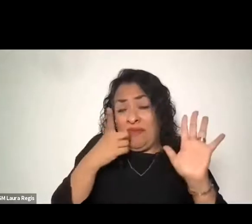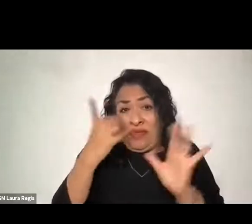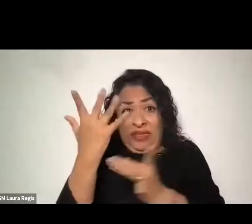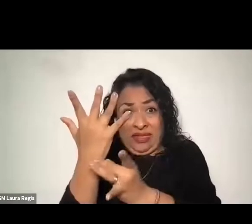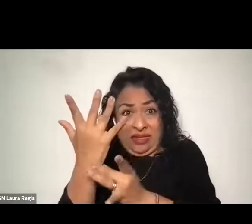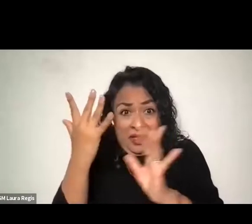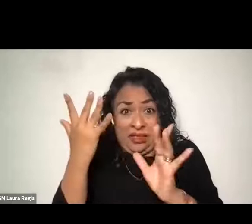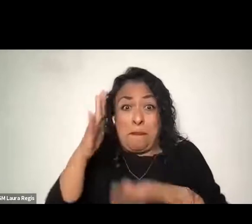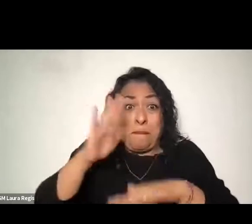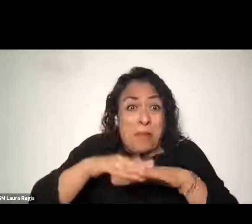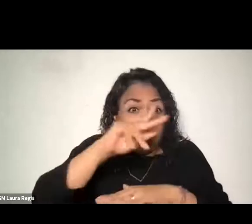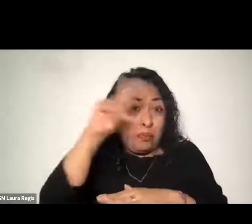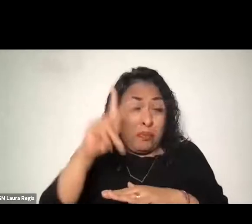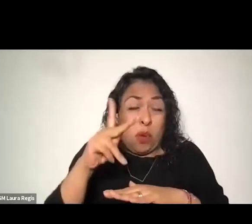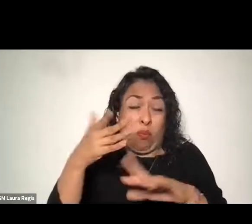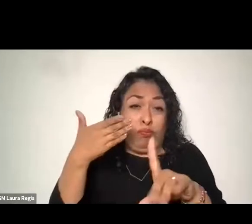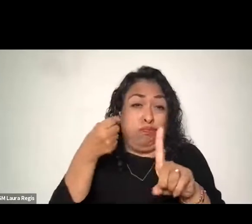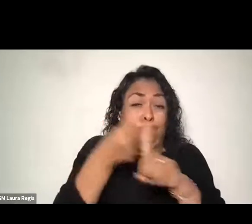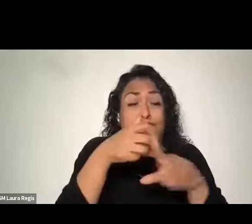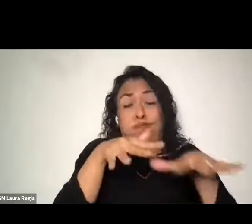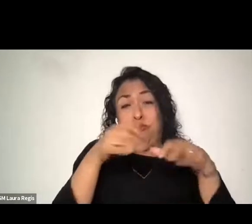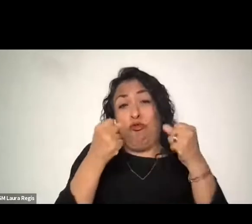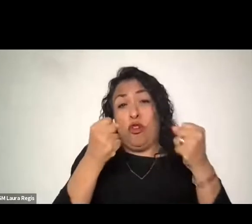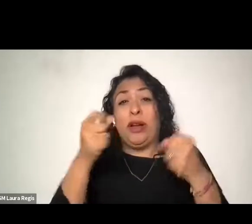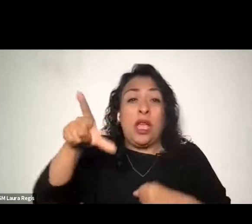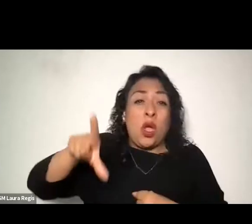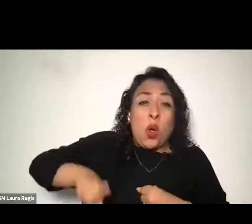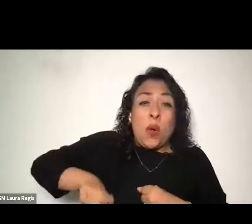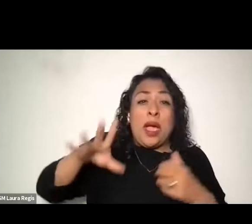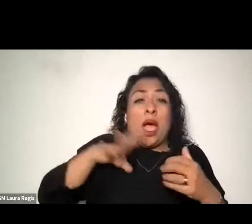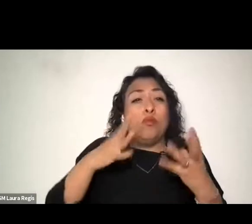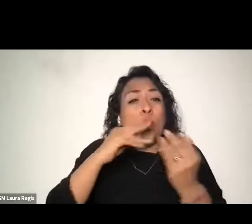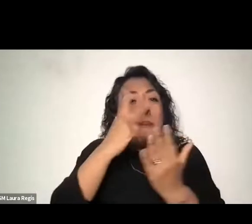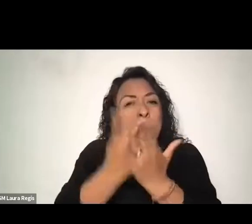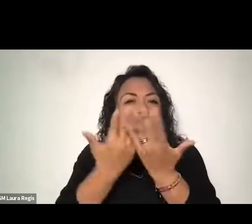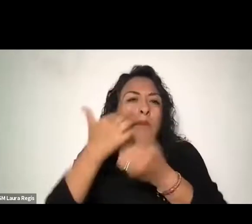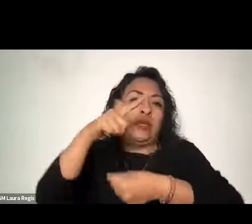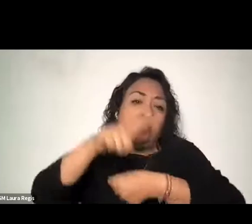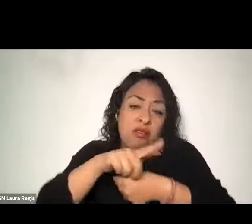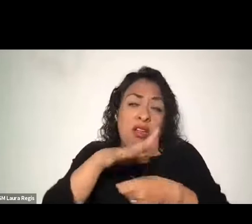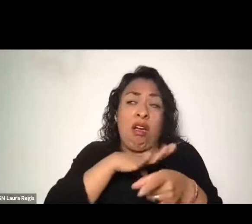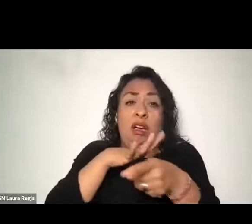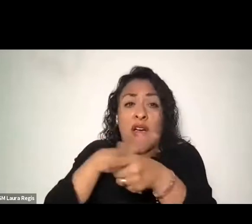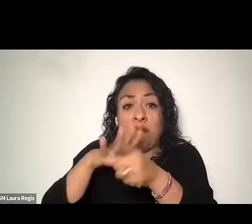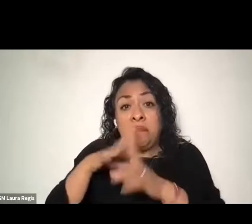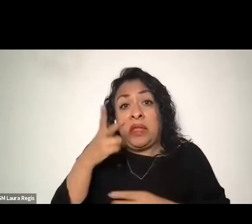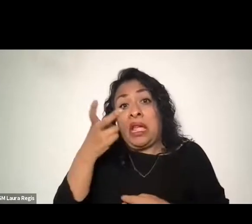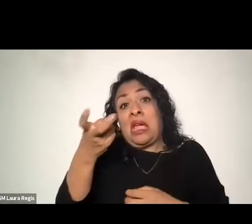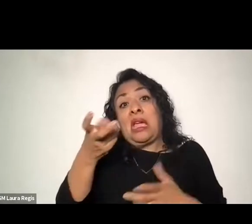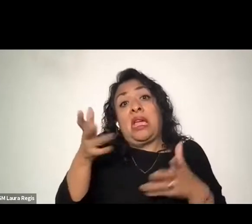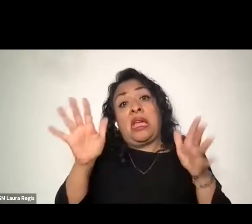es mayor. Que el gobierno tiene muchos programas sociales y que con eso